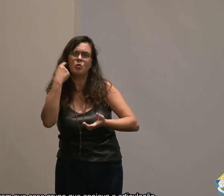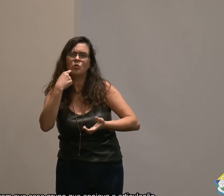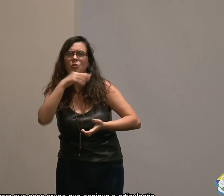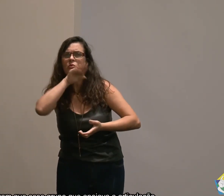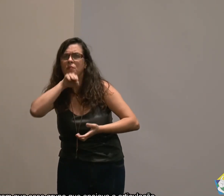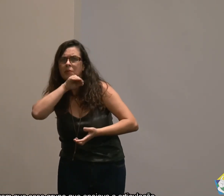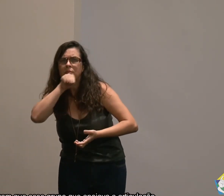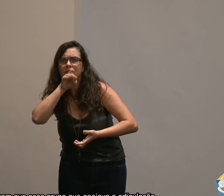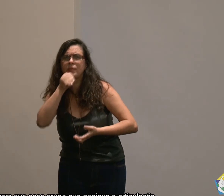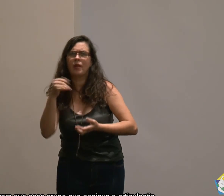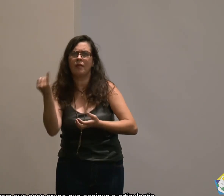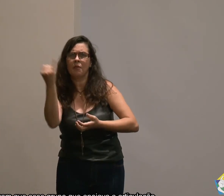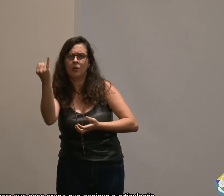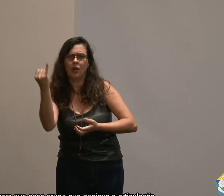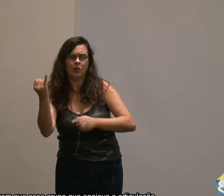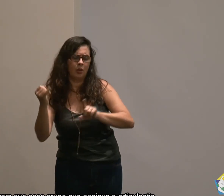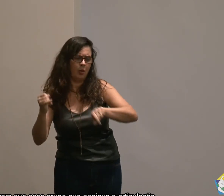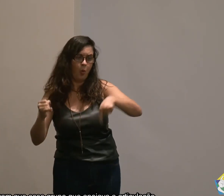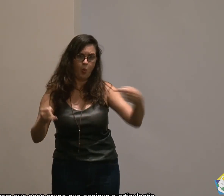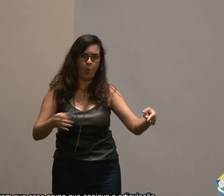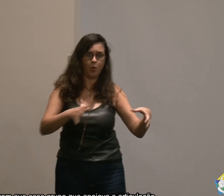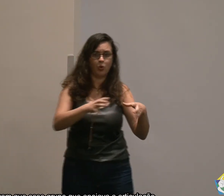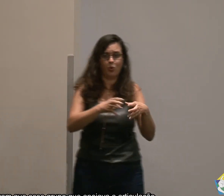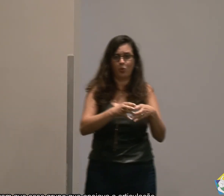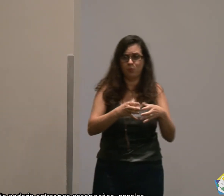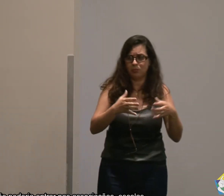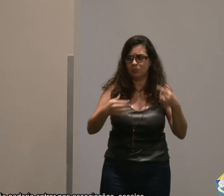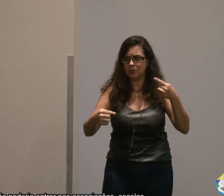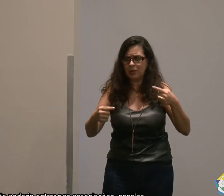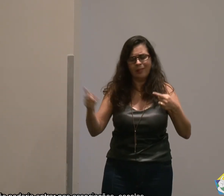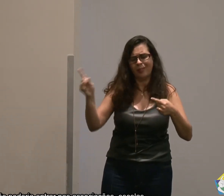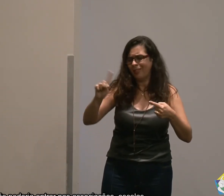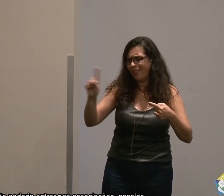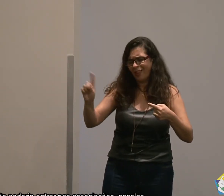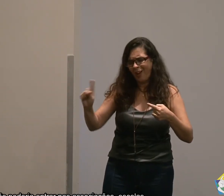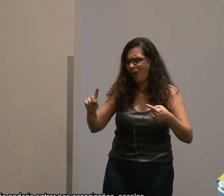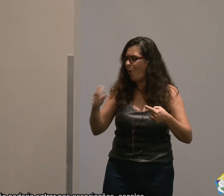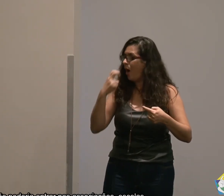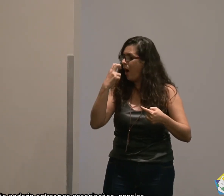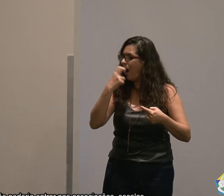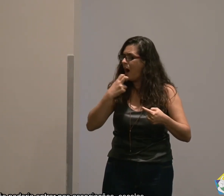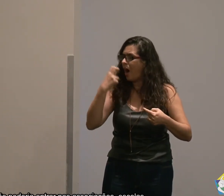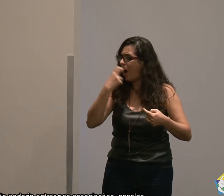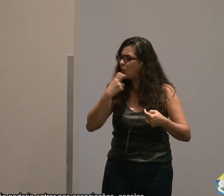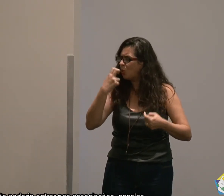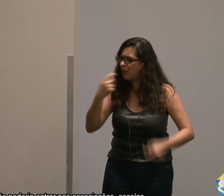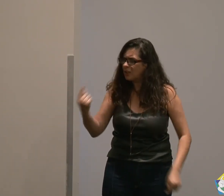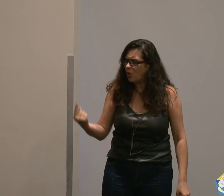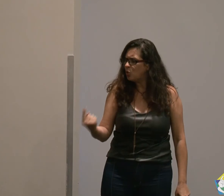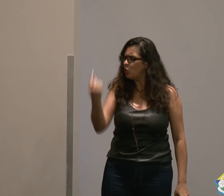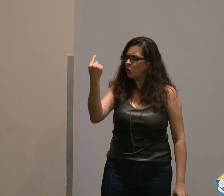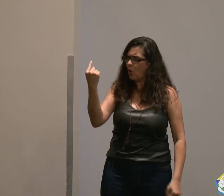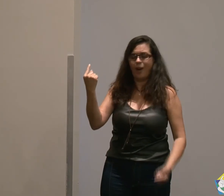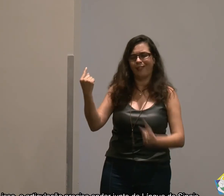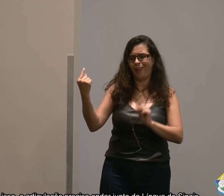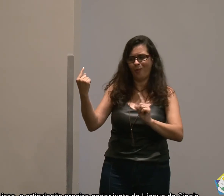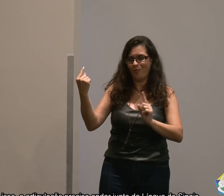falavam que esse grupo que apoiava a articulação não poderia entrar nas associações nas escolas e na